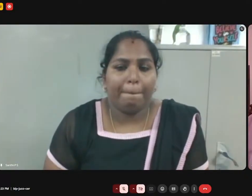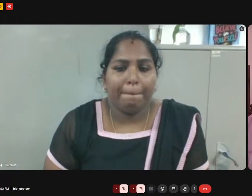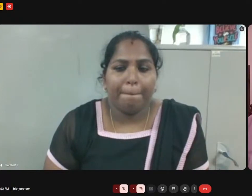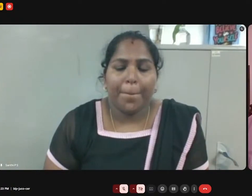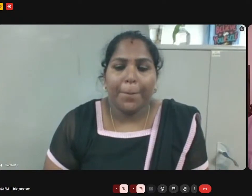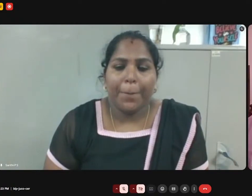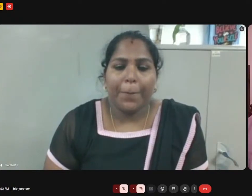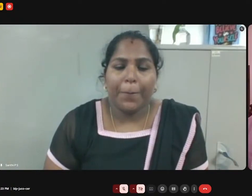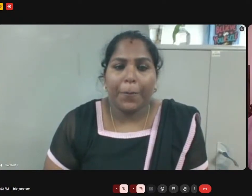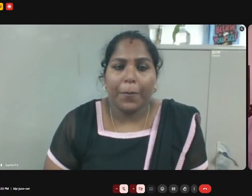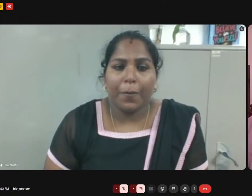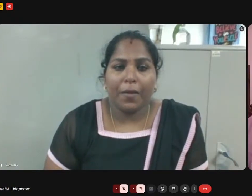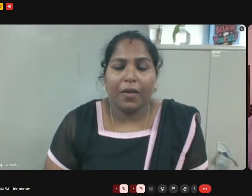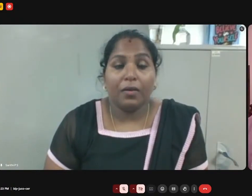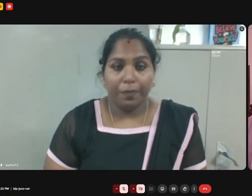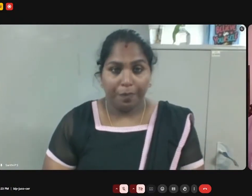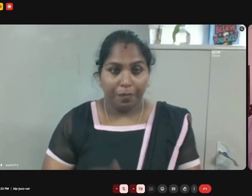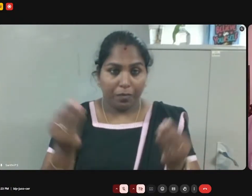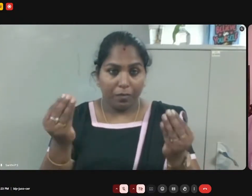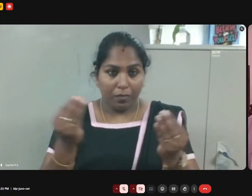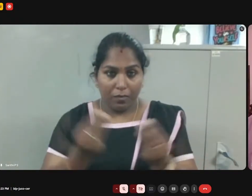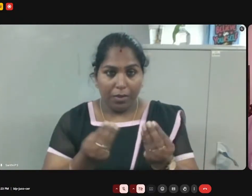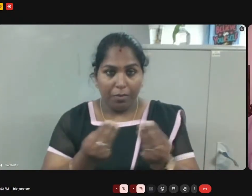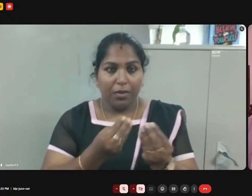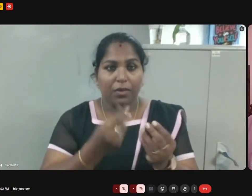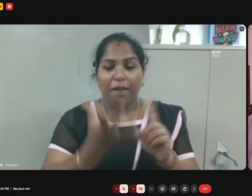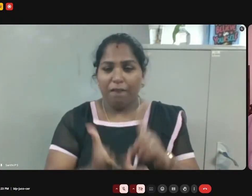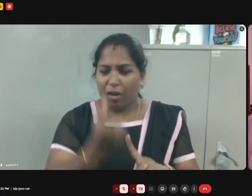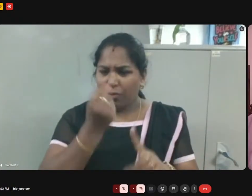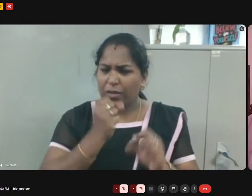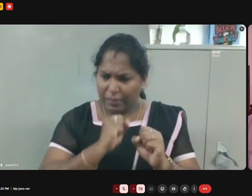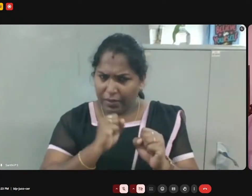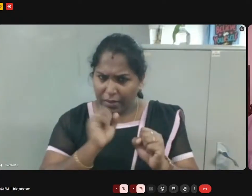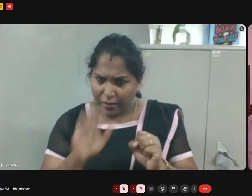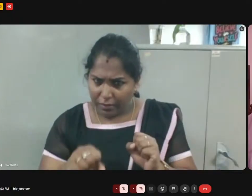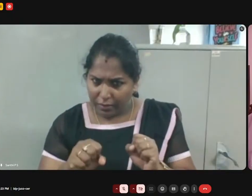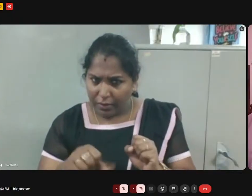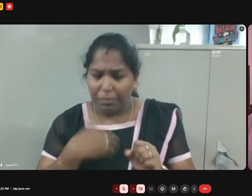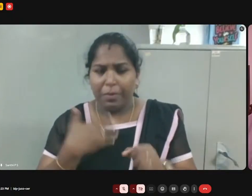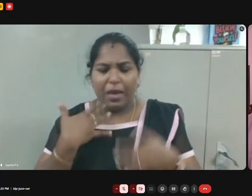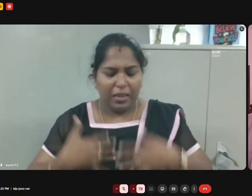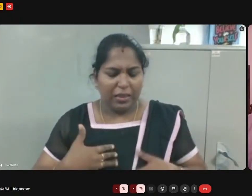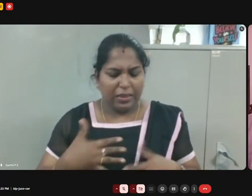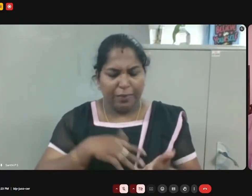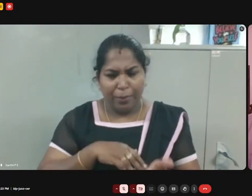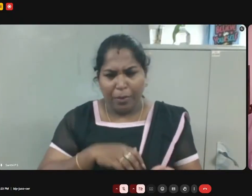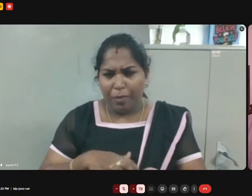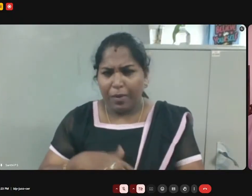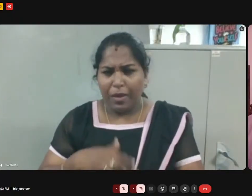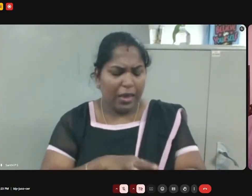ഓക്കെ, അപ്പൊ അങ്ങനെ വരുമ്പോഴത്തേനും ചിലപ്പോ അത് ഫൈൻഡ് ഔട്ട് ചെയ്യാനായിട്ട് ബുദ്ധിമുട്ടുണ്ടാവും അല്ലെ? ഈ ചിലപ്പോ ആരോഗ്യക്കുറവാന്നൊക്കെ പറഞ്ഞിട്ട്